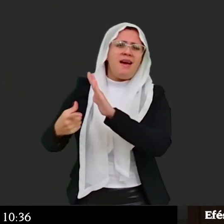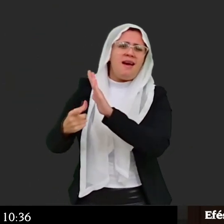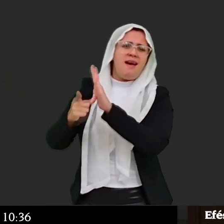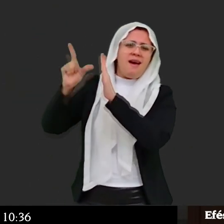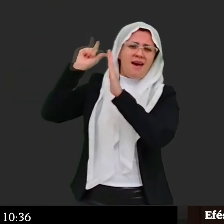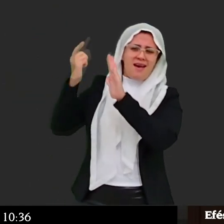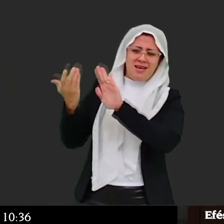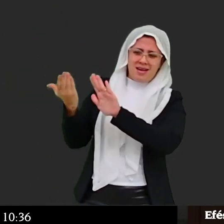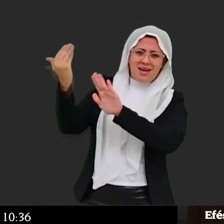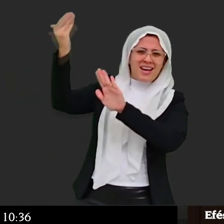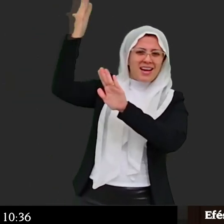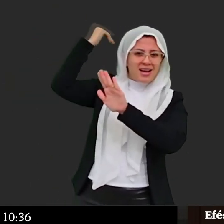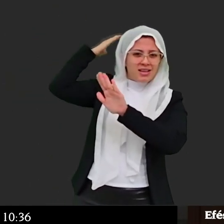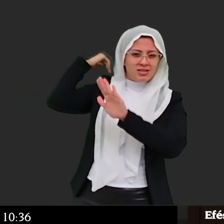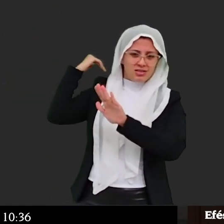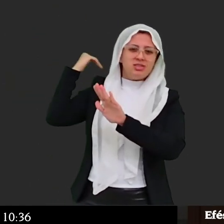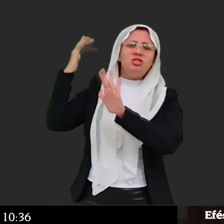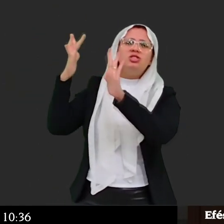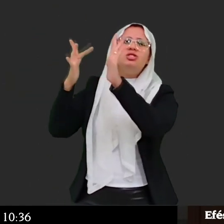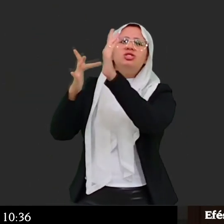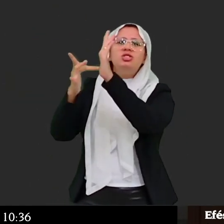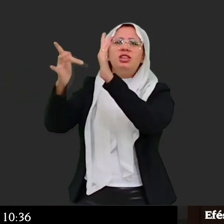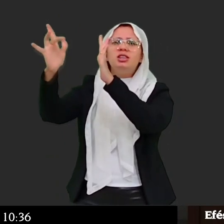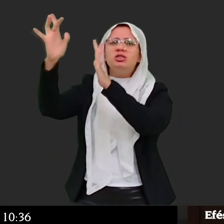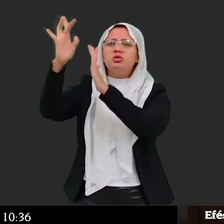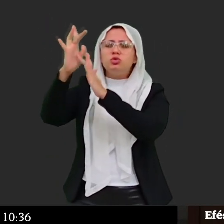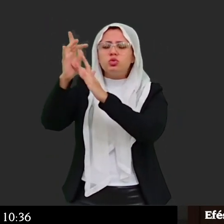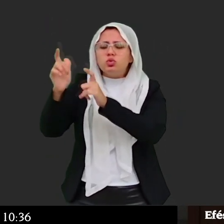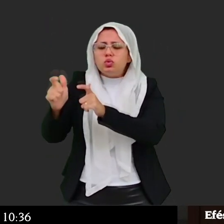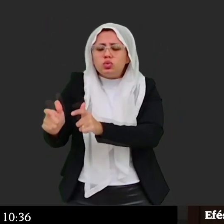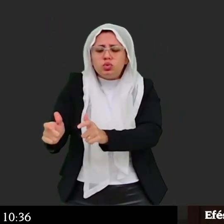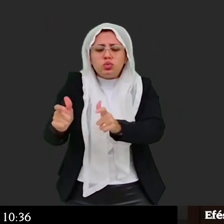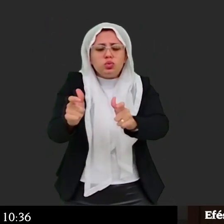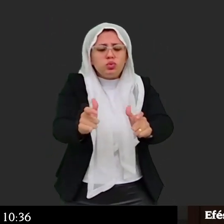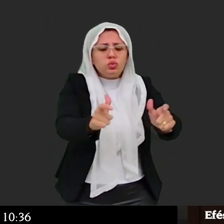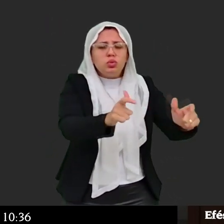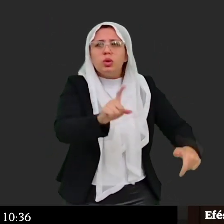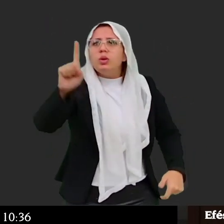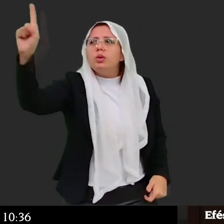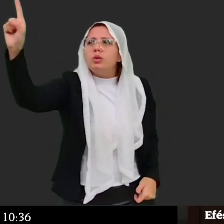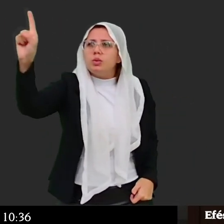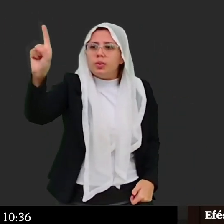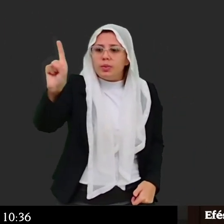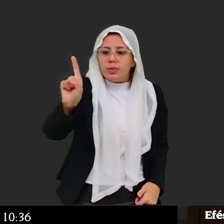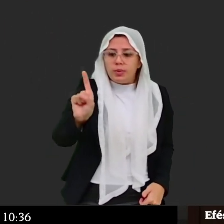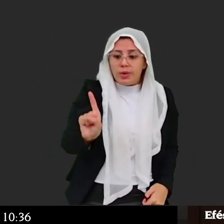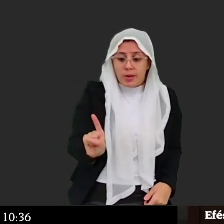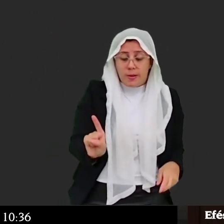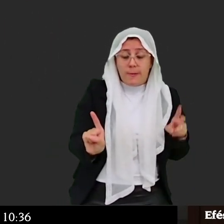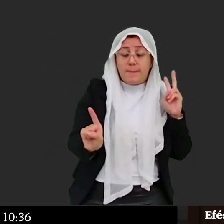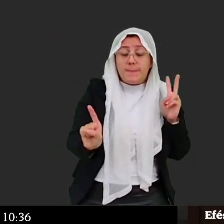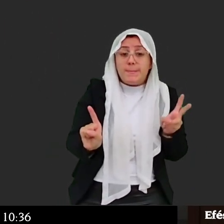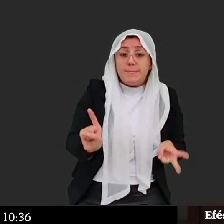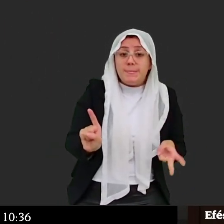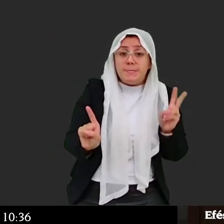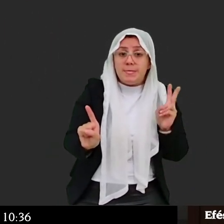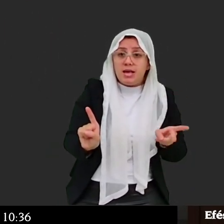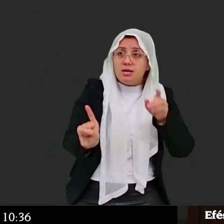da terra. Aquele que desceu é também o mesmo que subiu acima de todos os